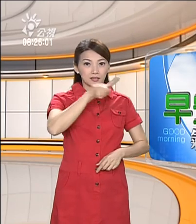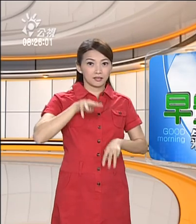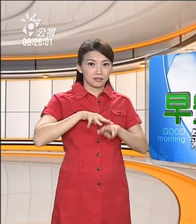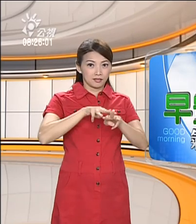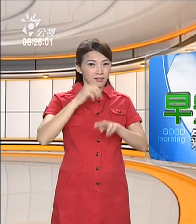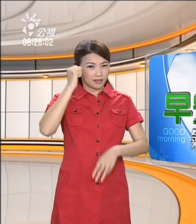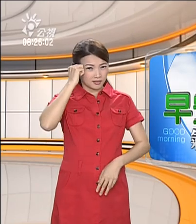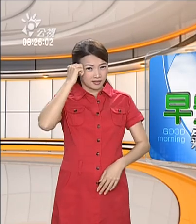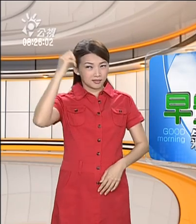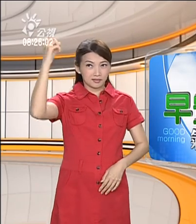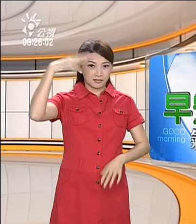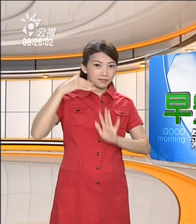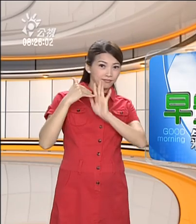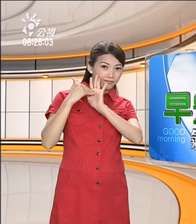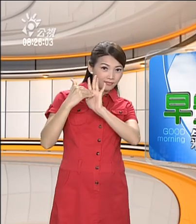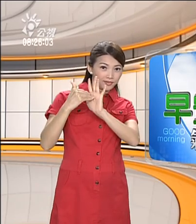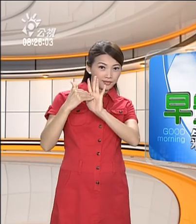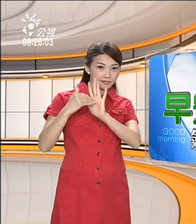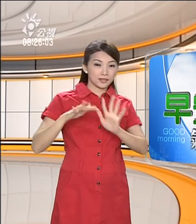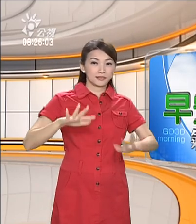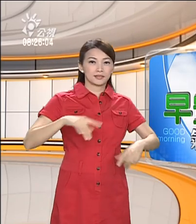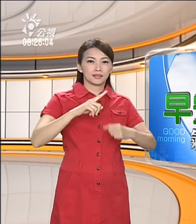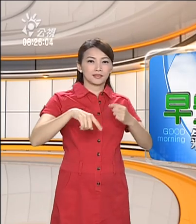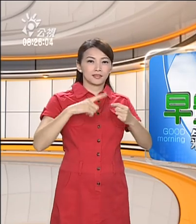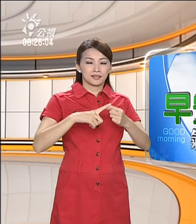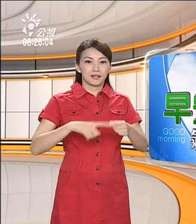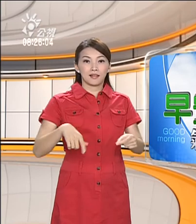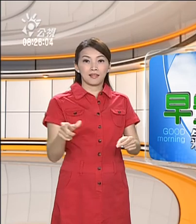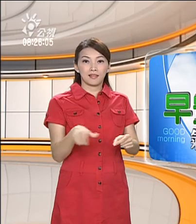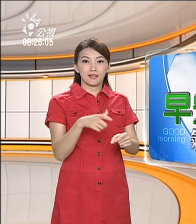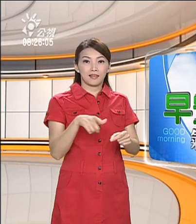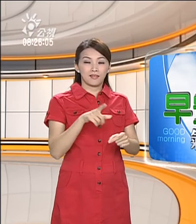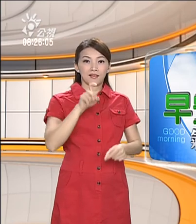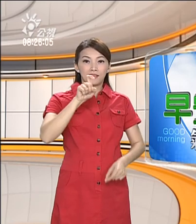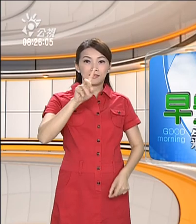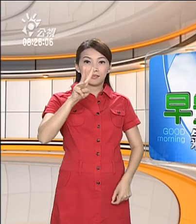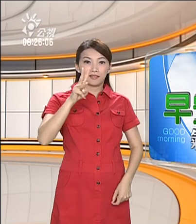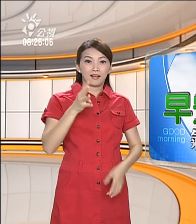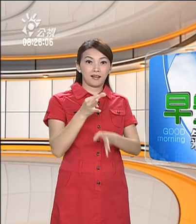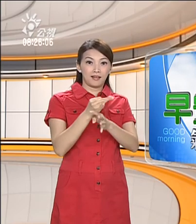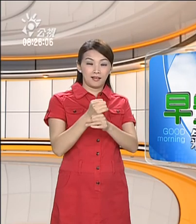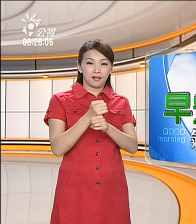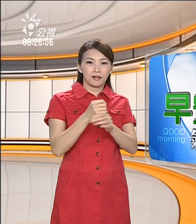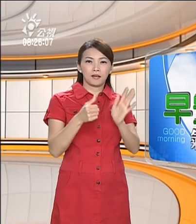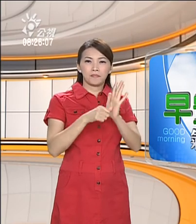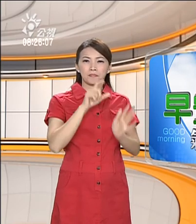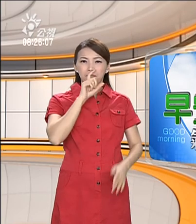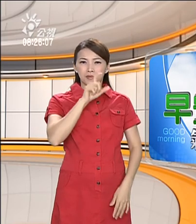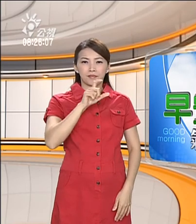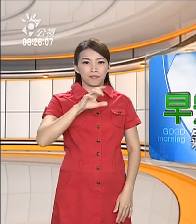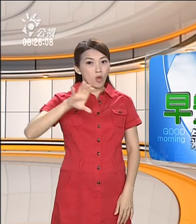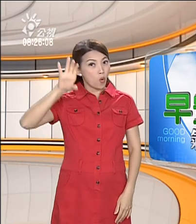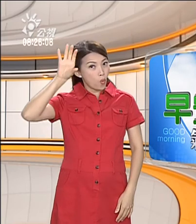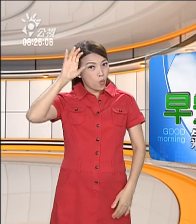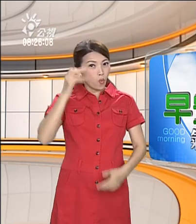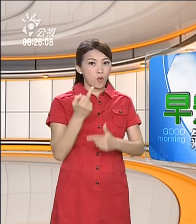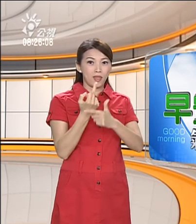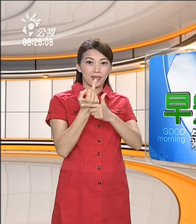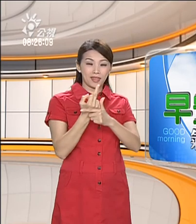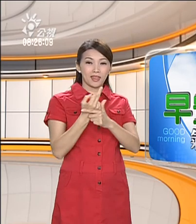都还是晴朗炎热的天气形态，出门要请您记得防晒。至于今年编号13号的台风